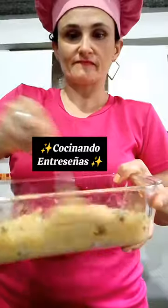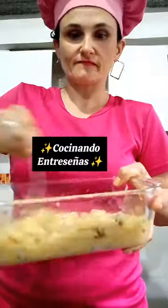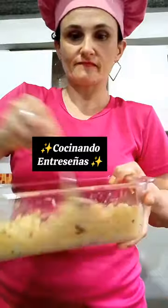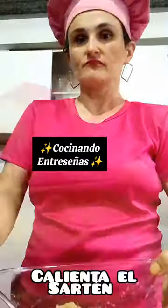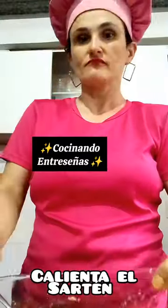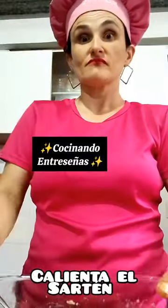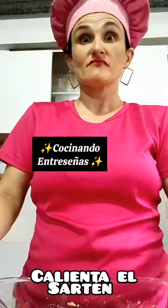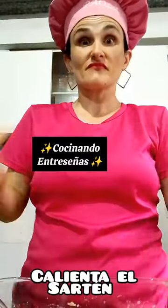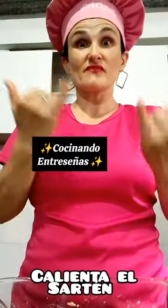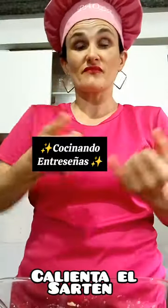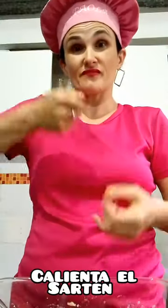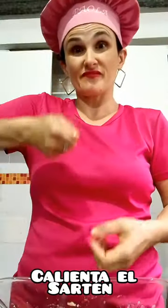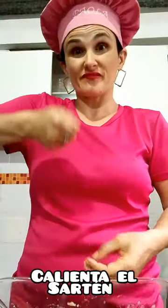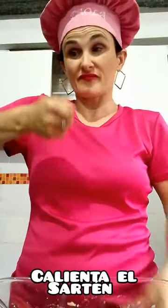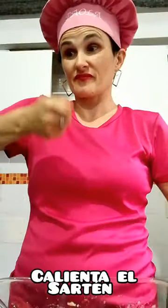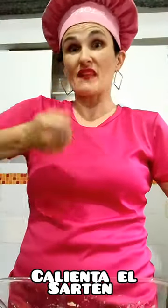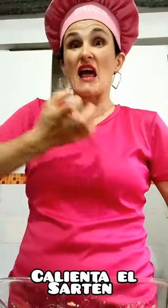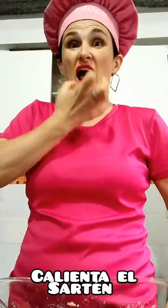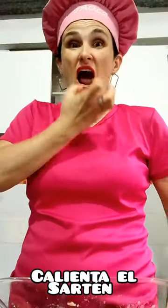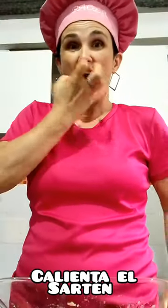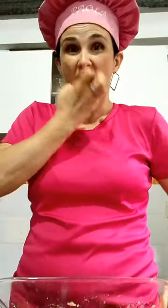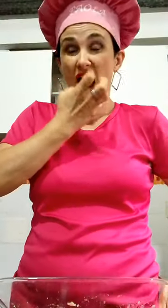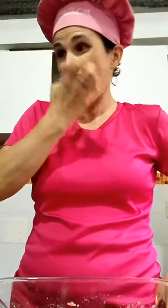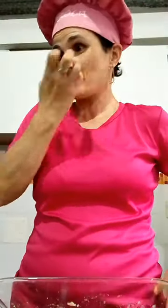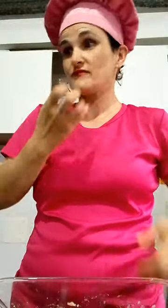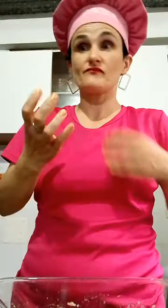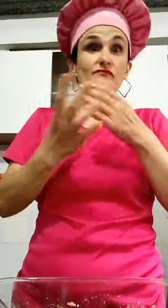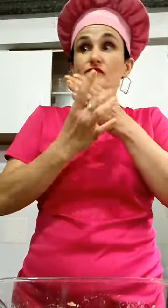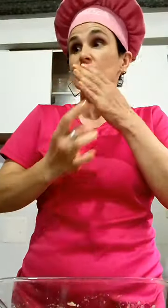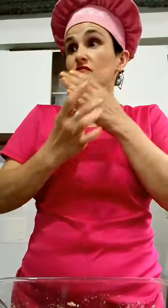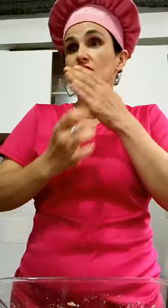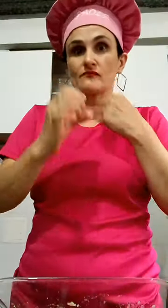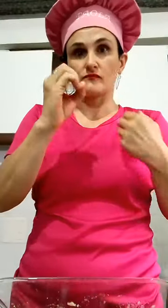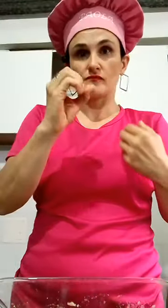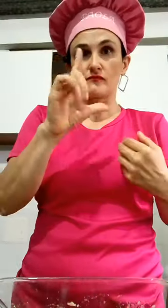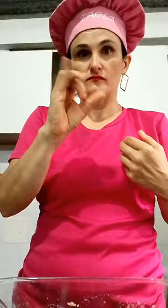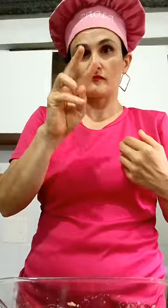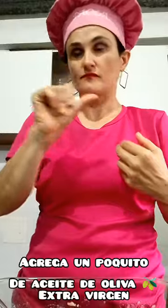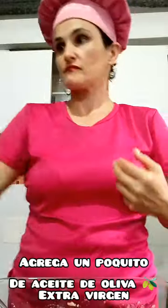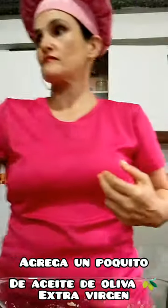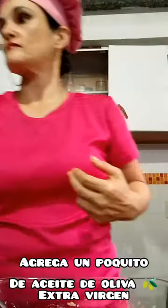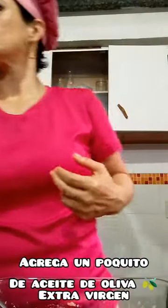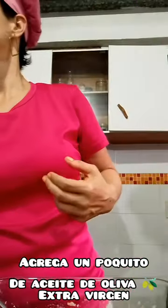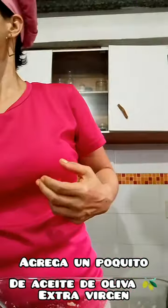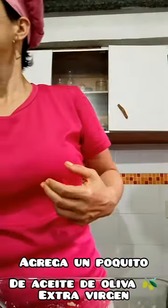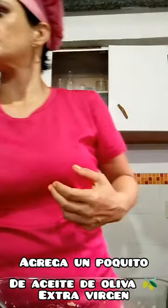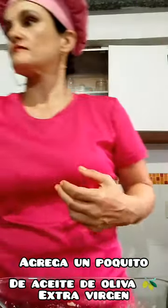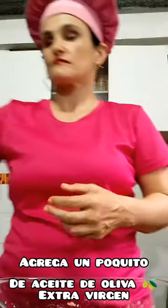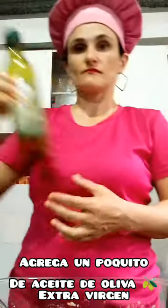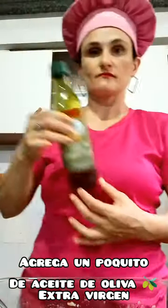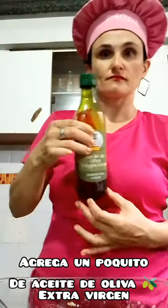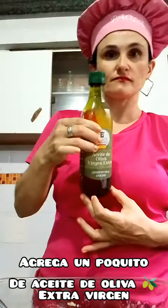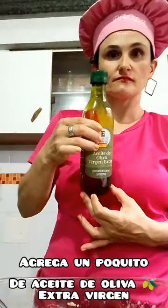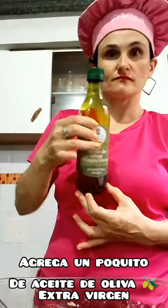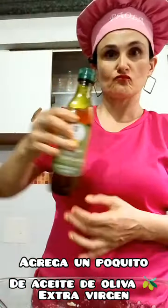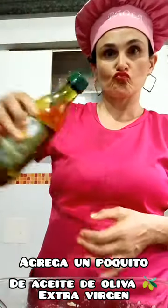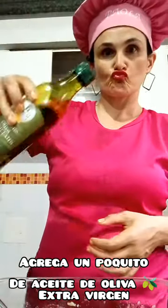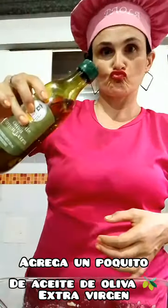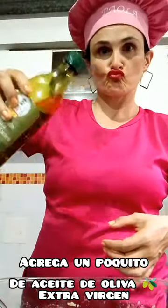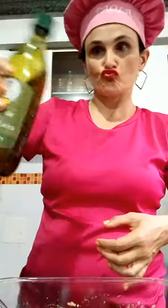muy bien y vamos a calentar un sartén con aceite de oliva. Vamos a agregarle un chorrito de aceite